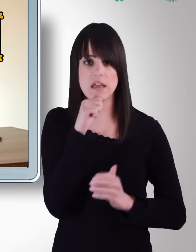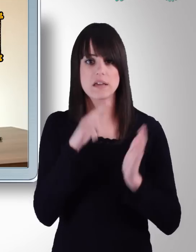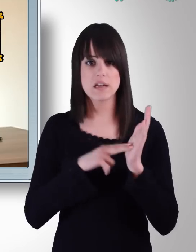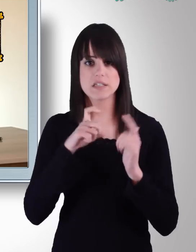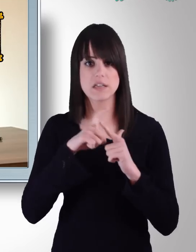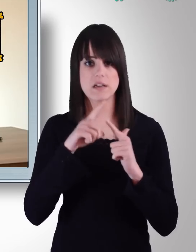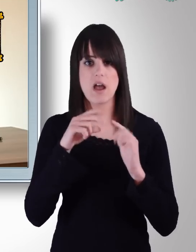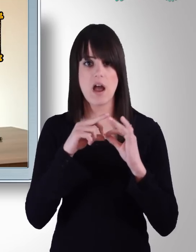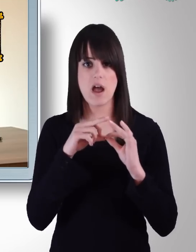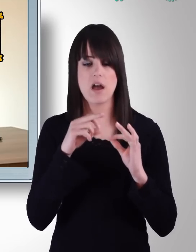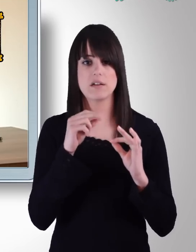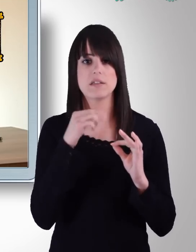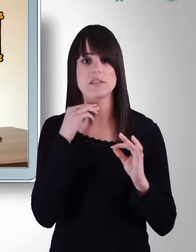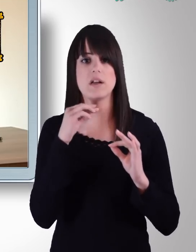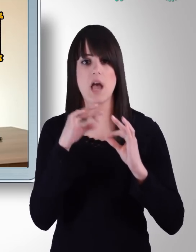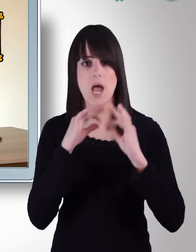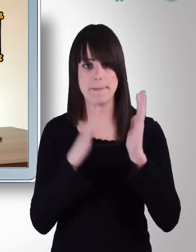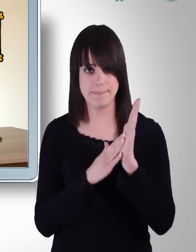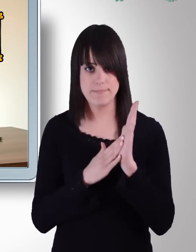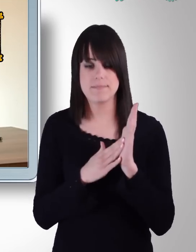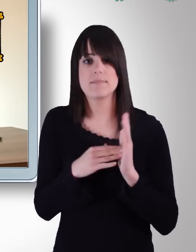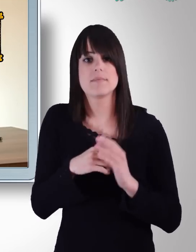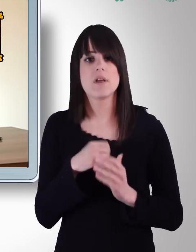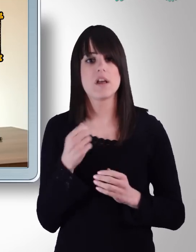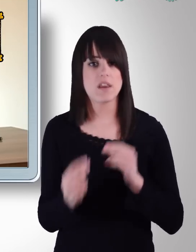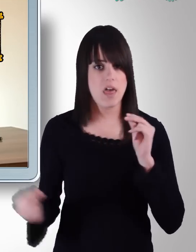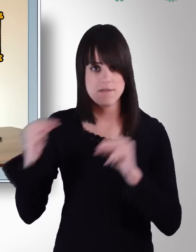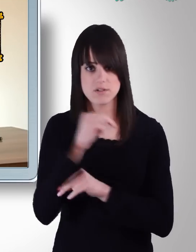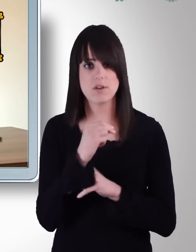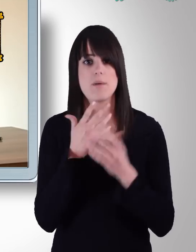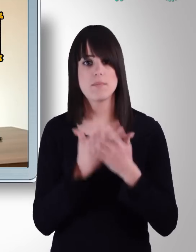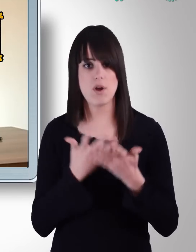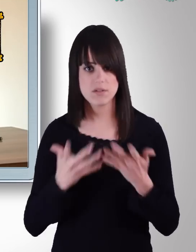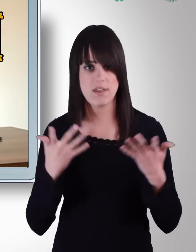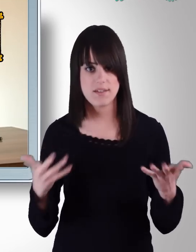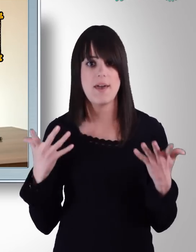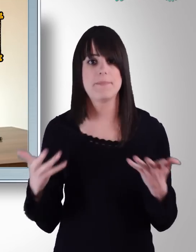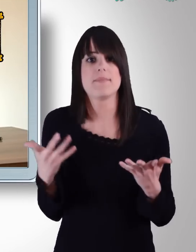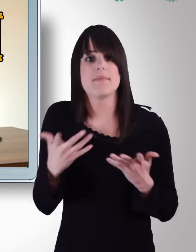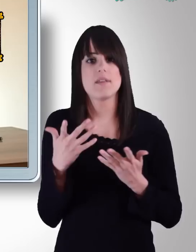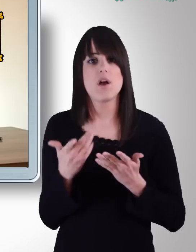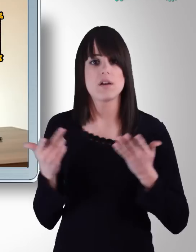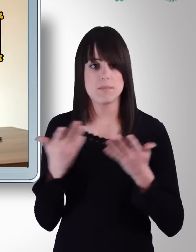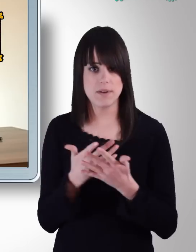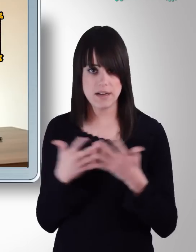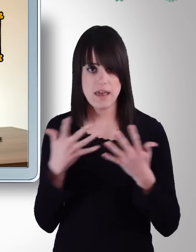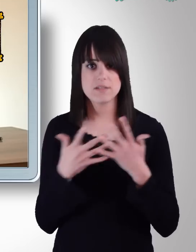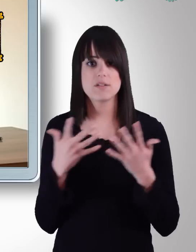je najpopularnija mobilna aplikacija ili društvena mreža namenjena deljenju fotografija i sve što treba da imate da